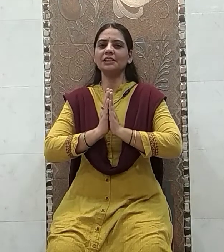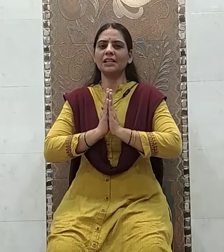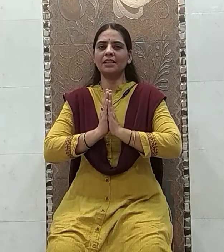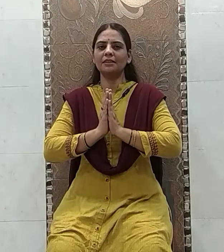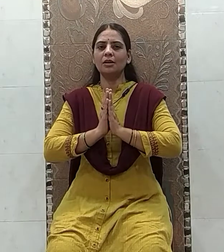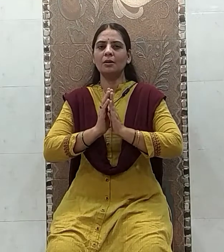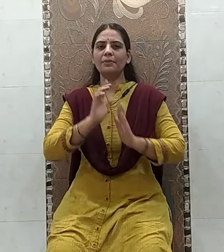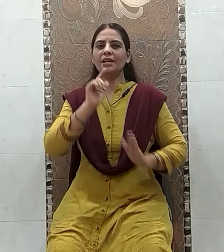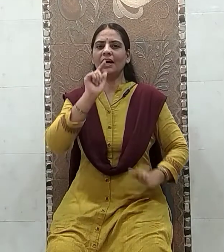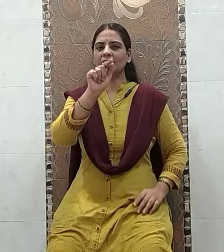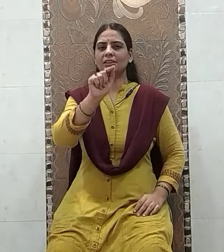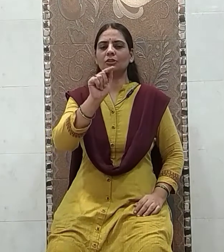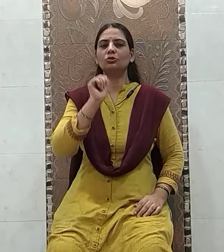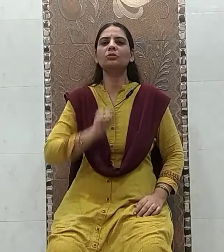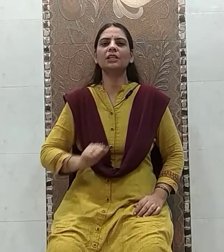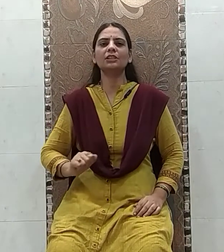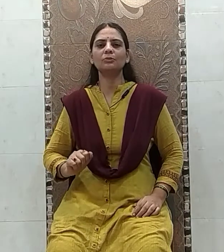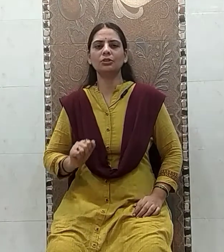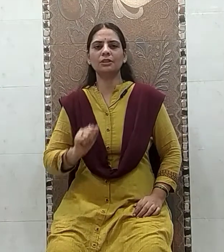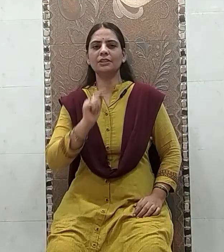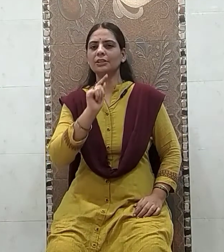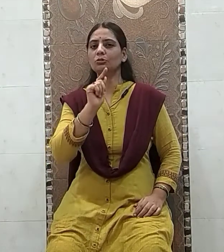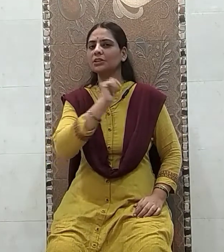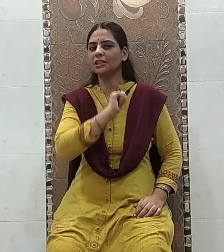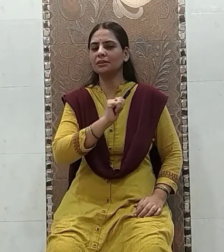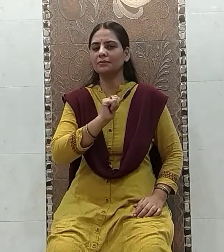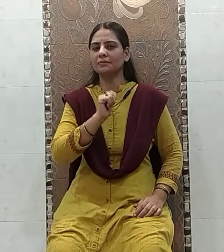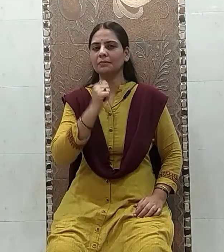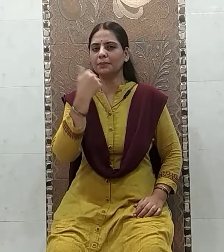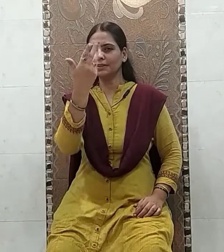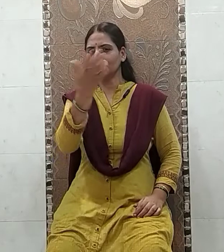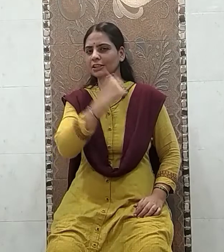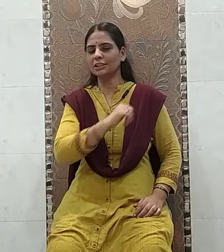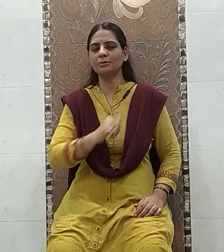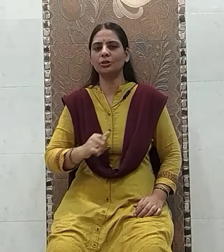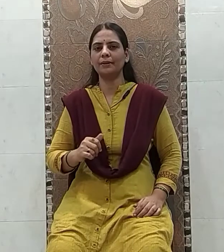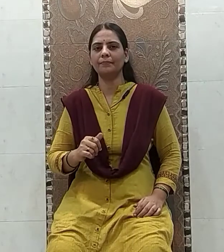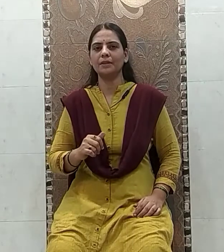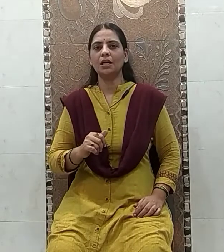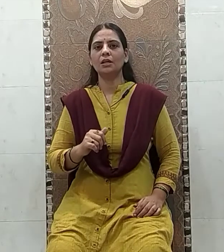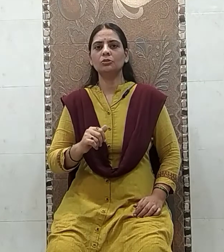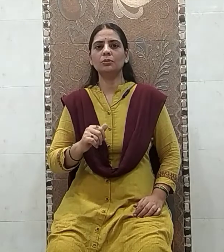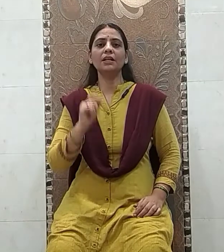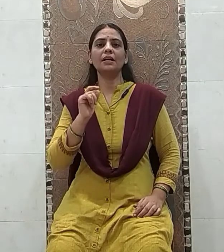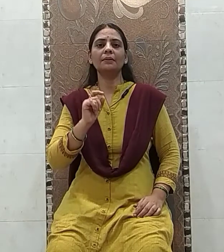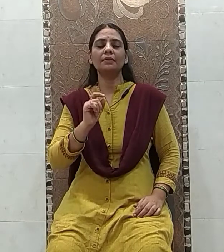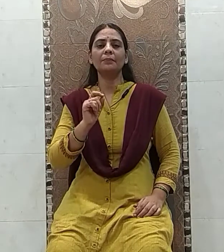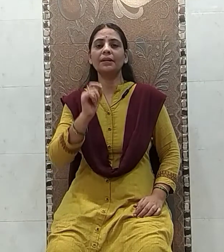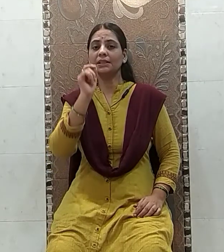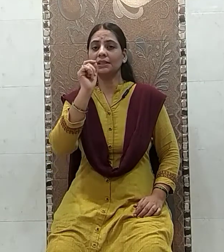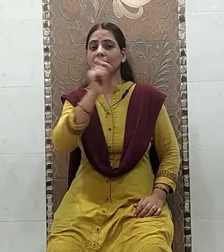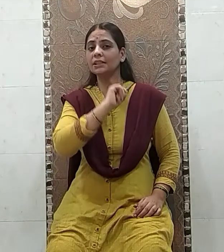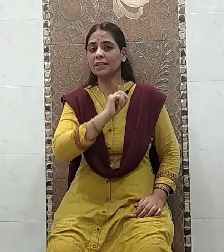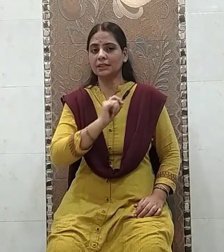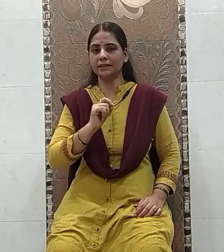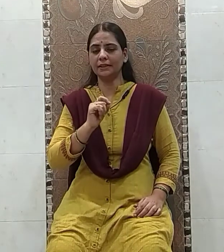नमस्कार, मी आज तुमच्या समोर इथे तुमच्या प्रत्यक्षात समोर आहे. तुम्हाला मी एक संदेश आज देणार